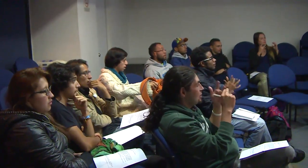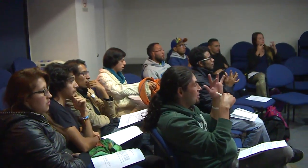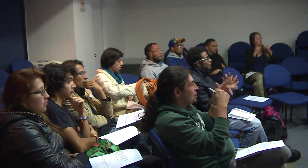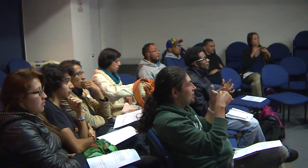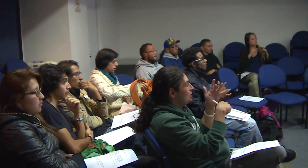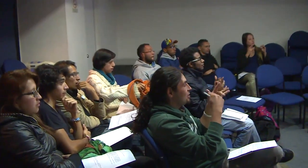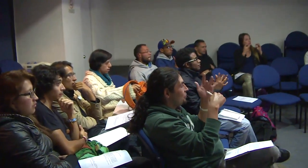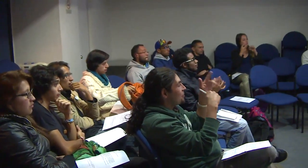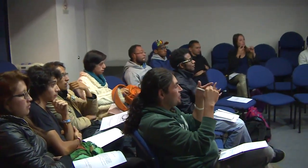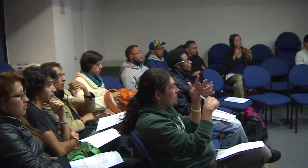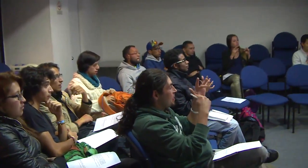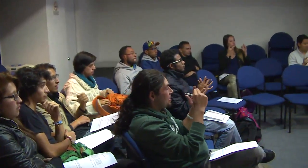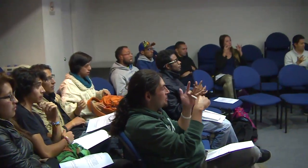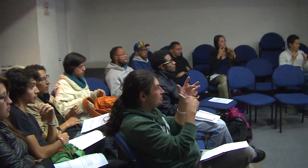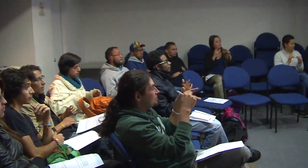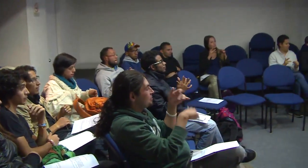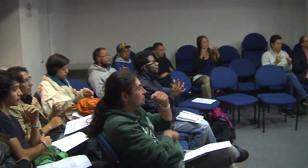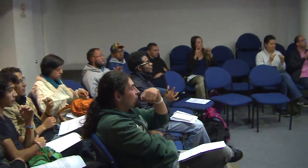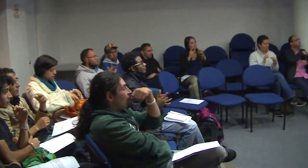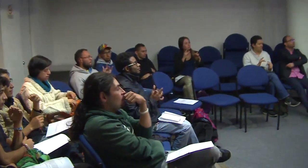Por favor, repitan la seña.